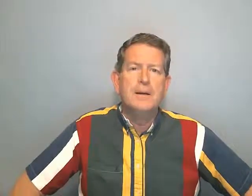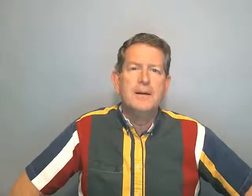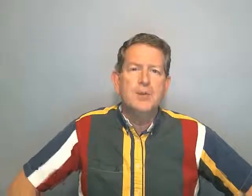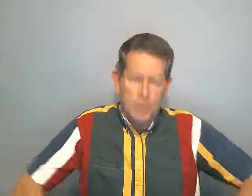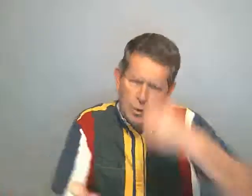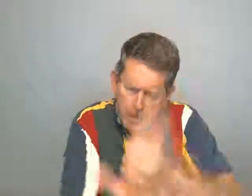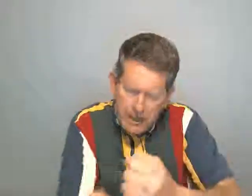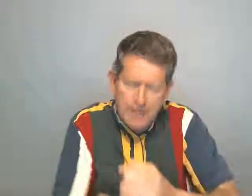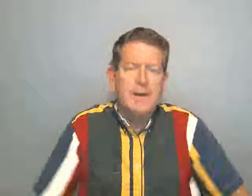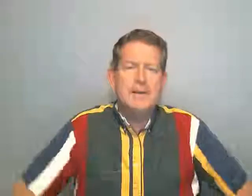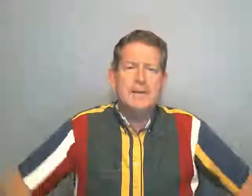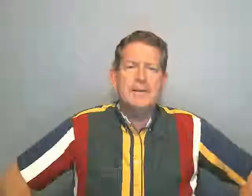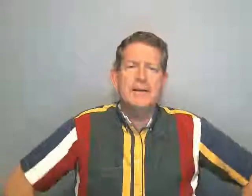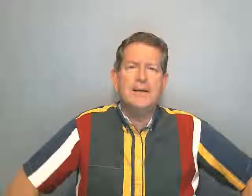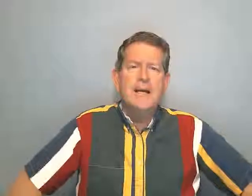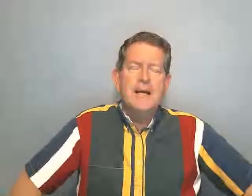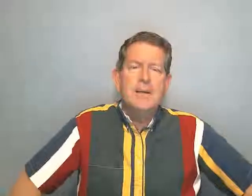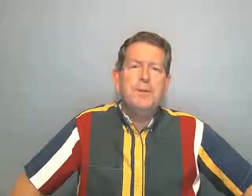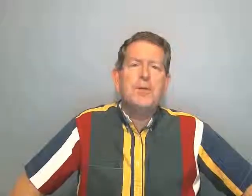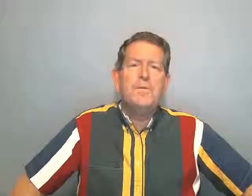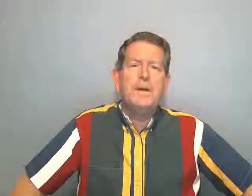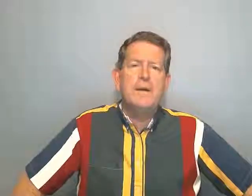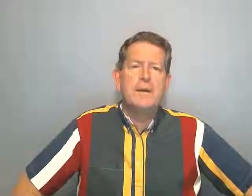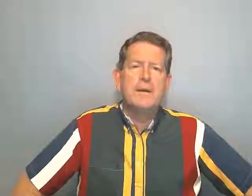Je dois, voilà, c'est ça. Et puis je vais.